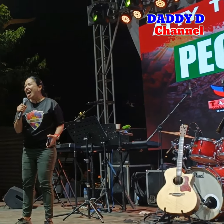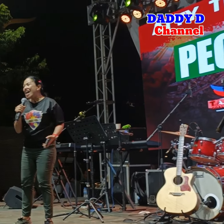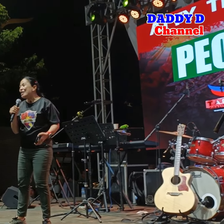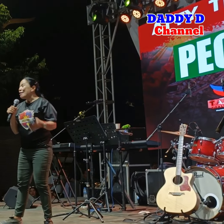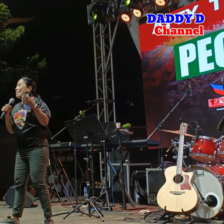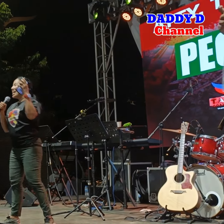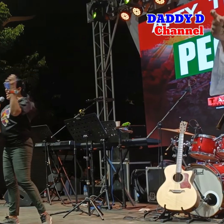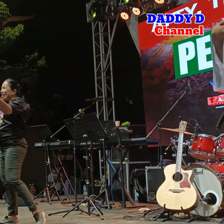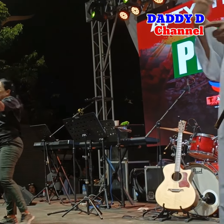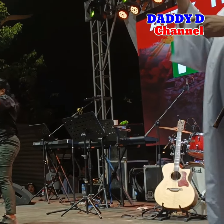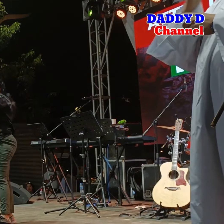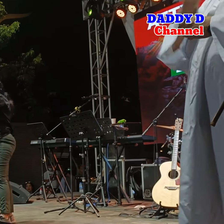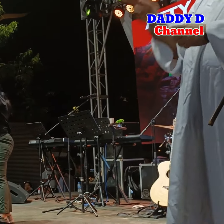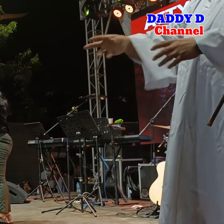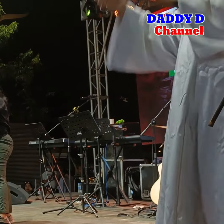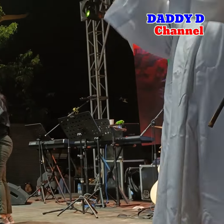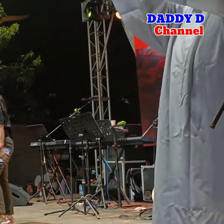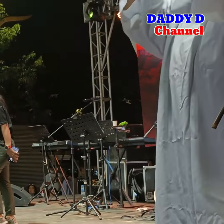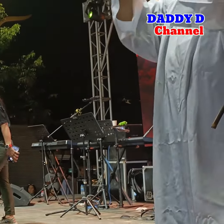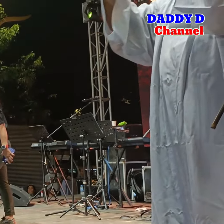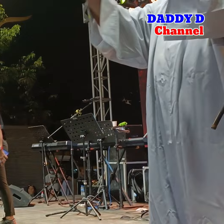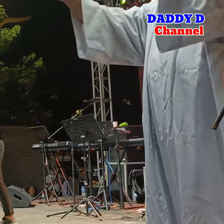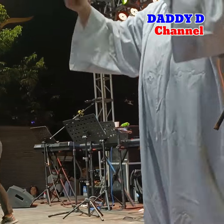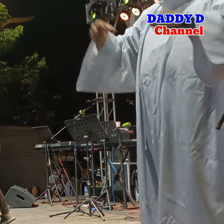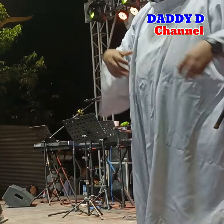Tayo ay maisog!